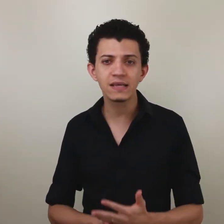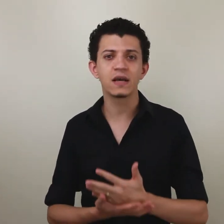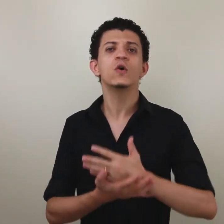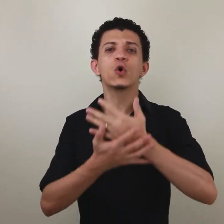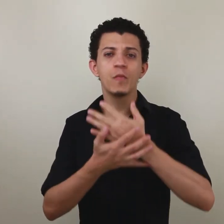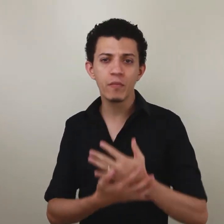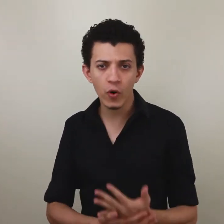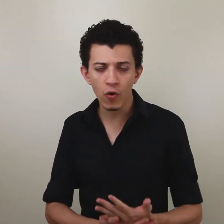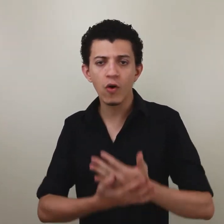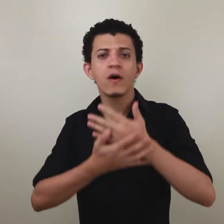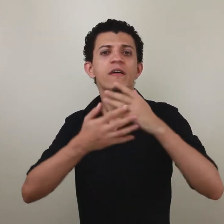comemorou